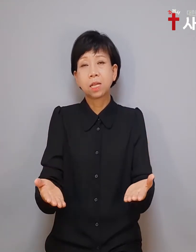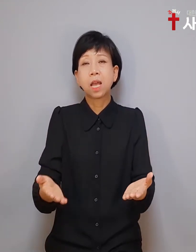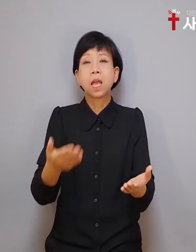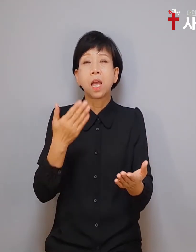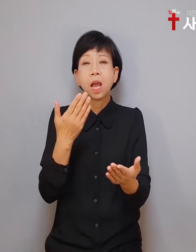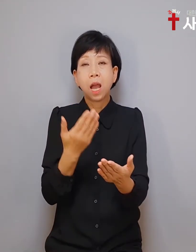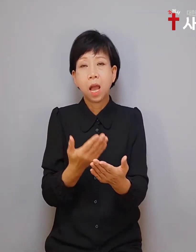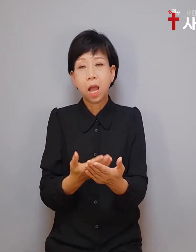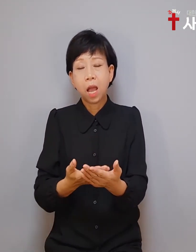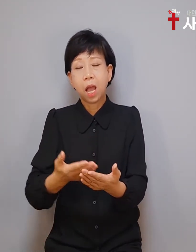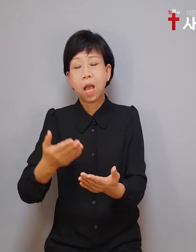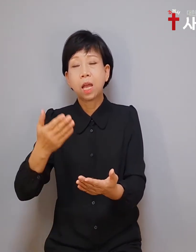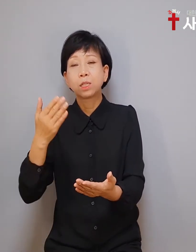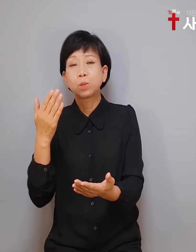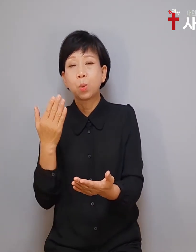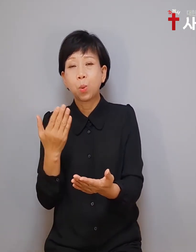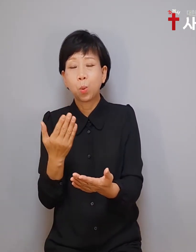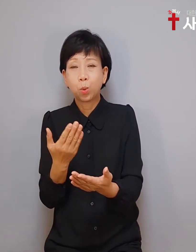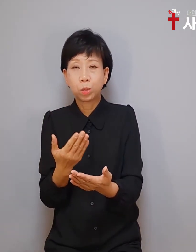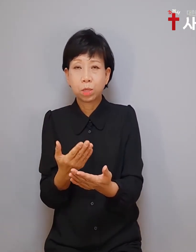안식하게